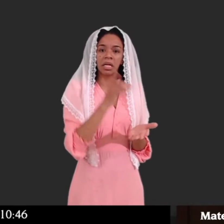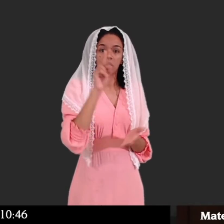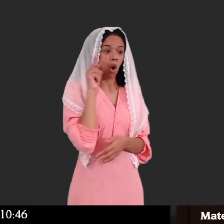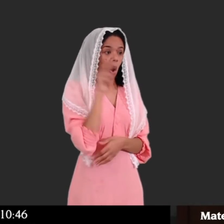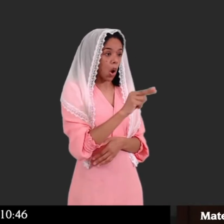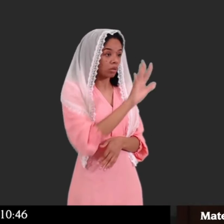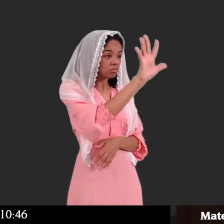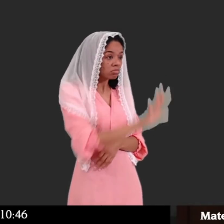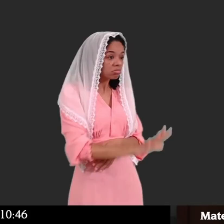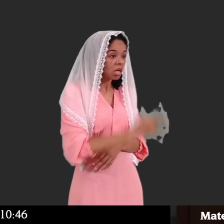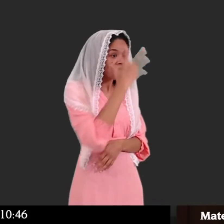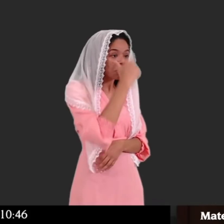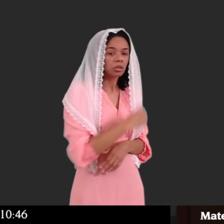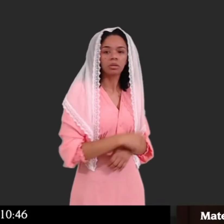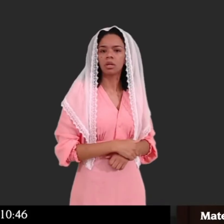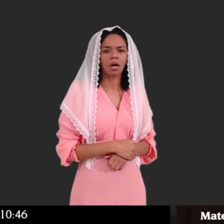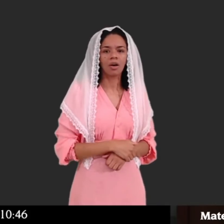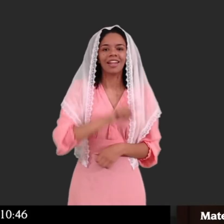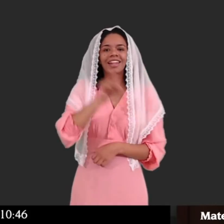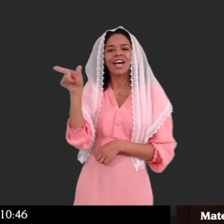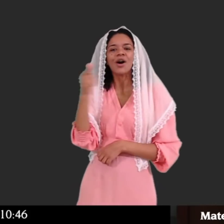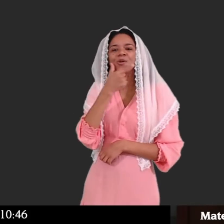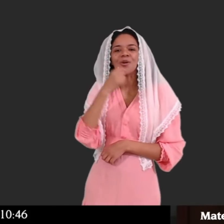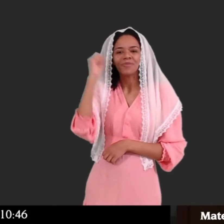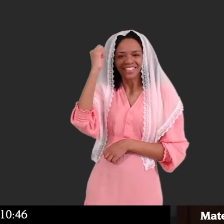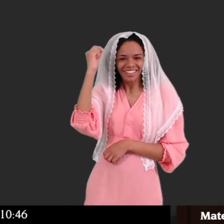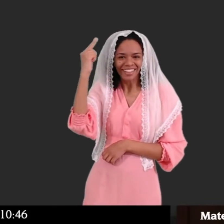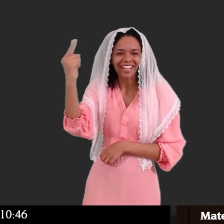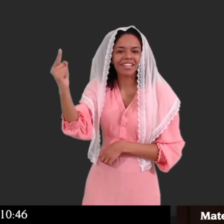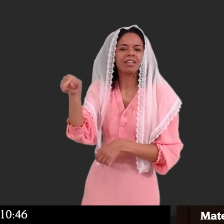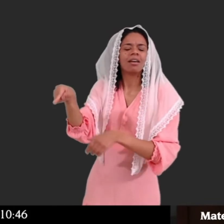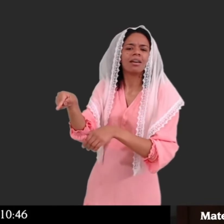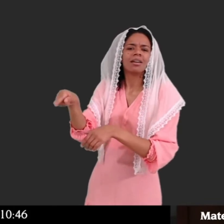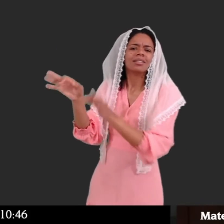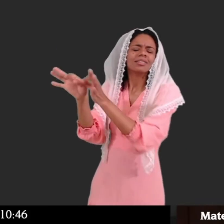O meninote que tomava conta de ovelha era o que o Senhor tinha escolhido.